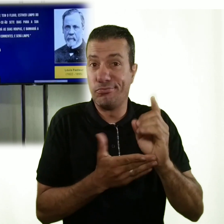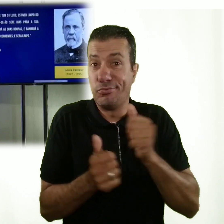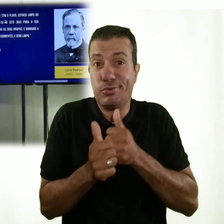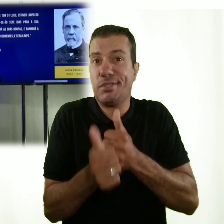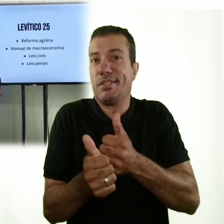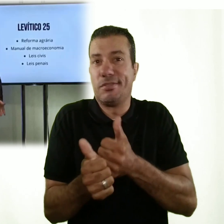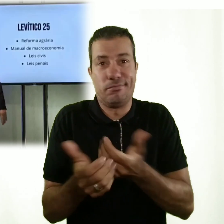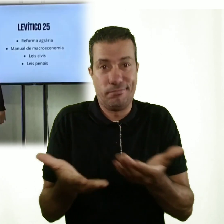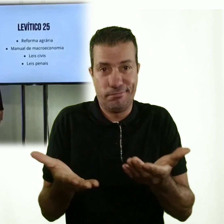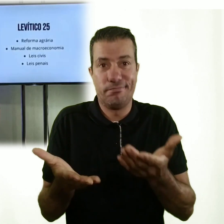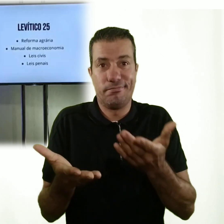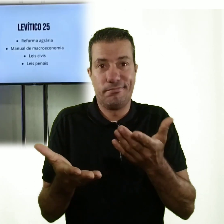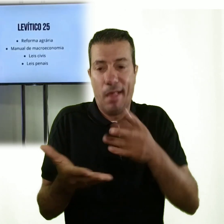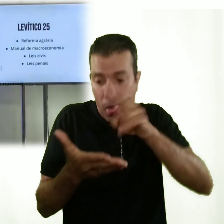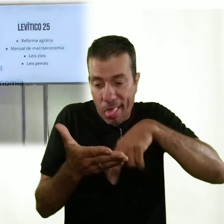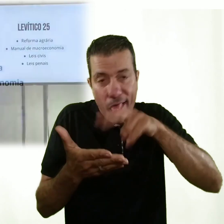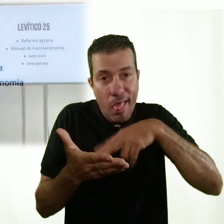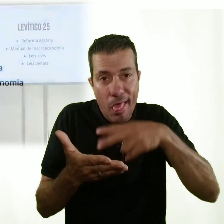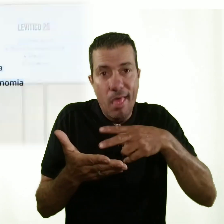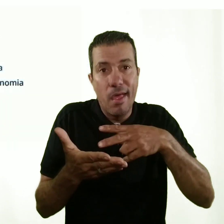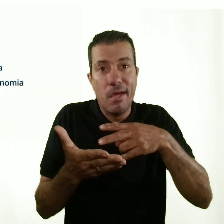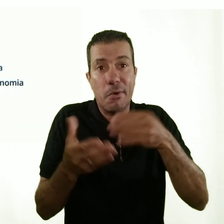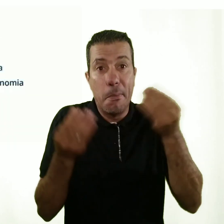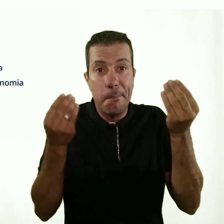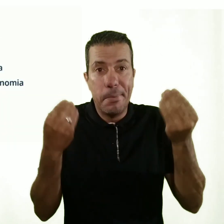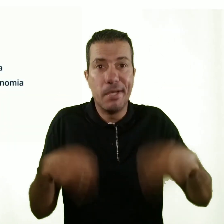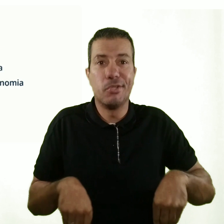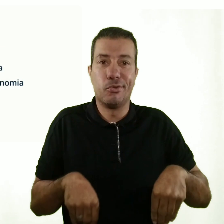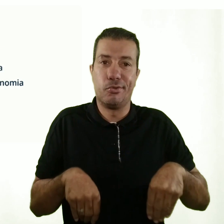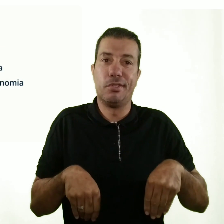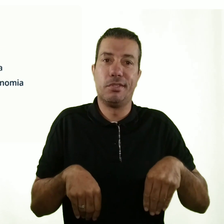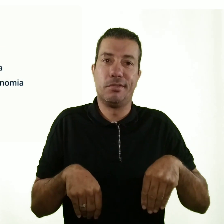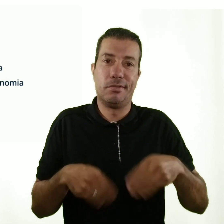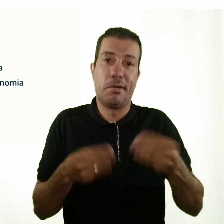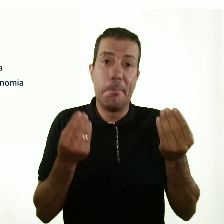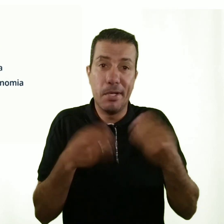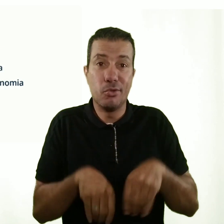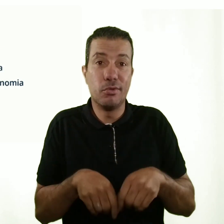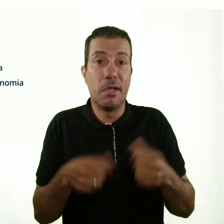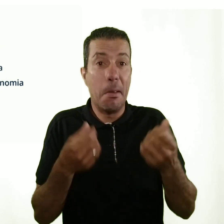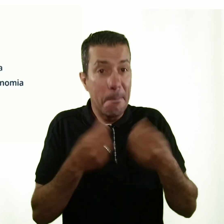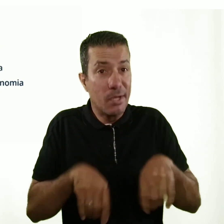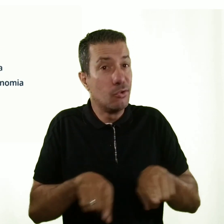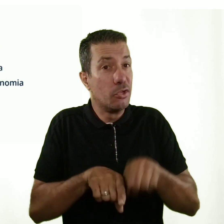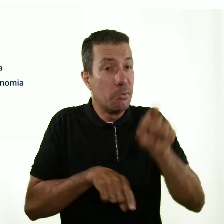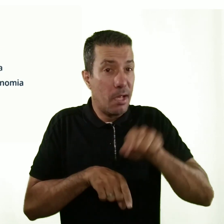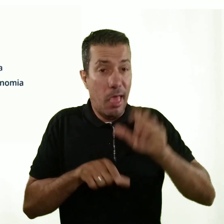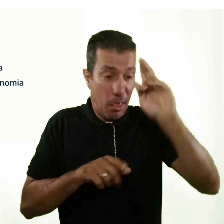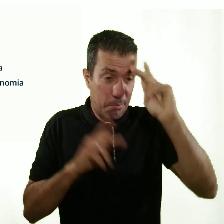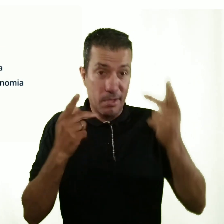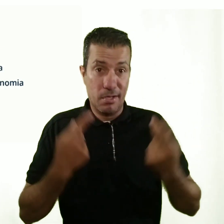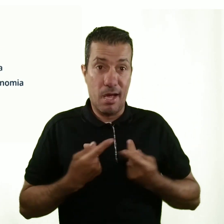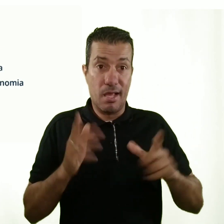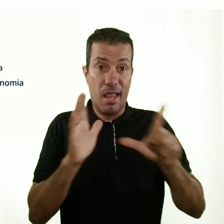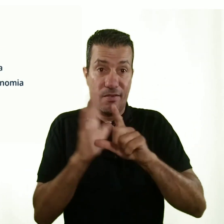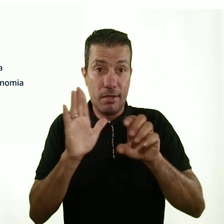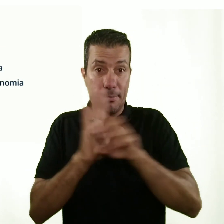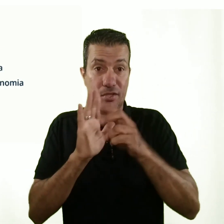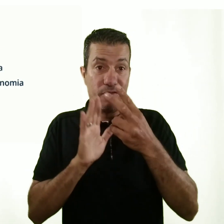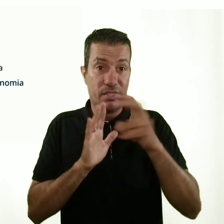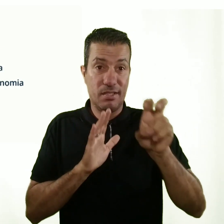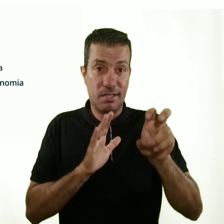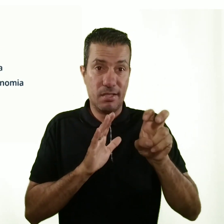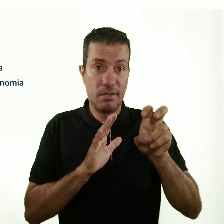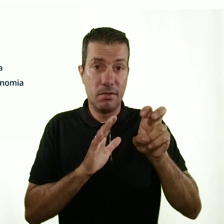Não ler a Bíblia tem trazido muito prejuízo para a humanidade. Põe na tela. Levítico 25. Tem um manual da reforma agrária aqui,